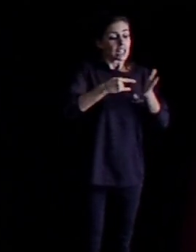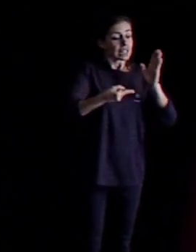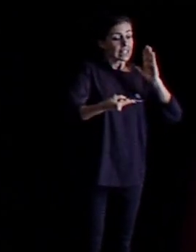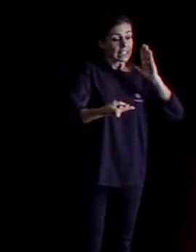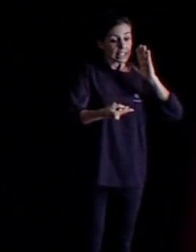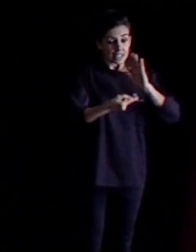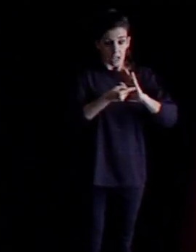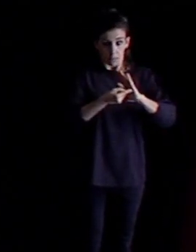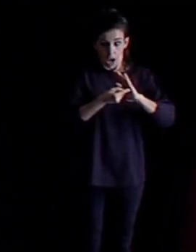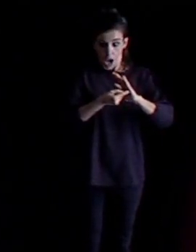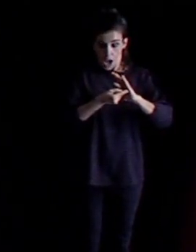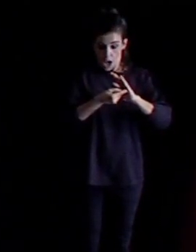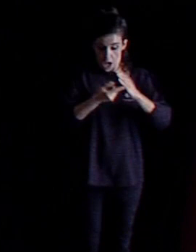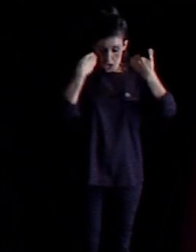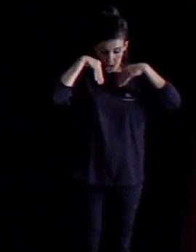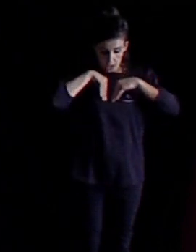límbico, que todos tenemos,